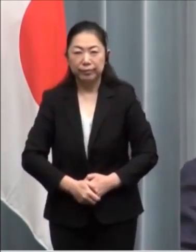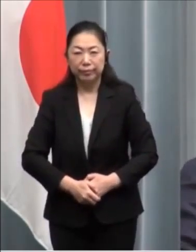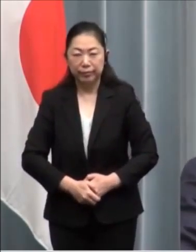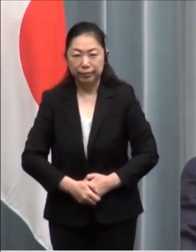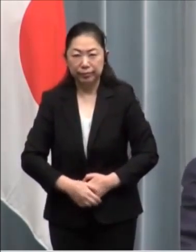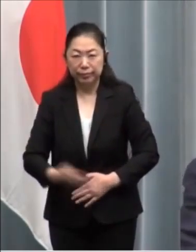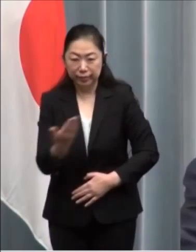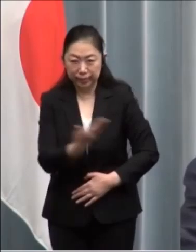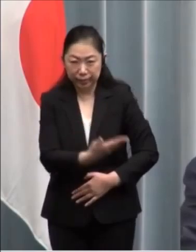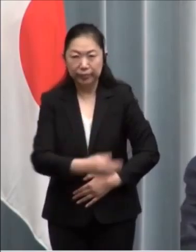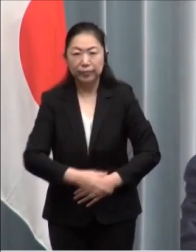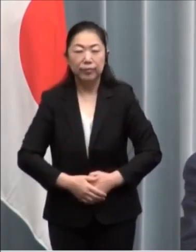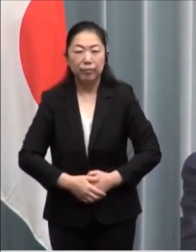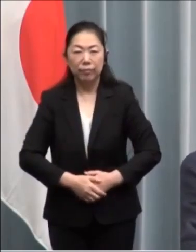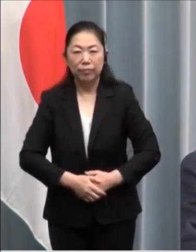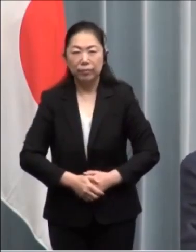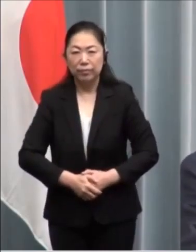はい、